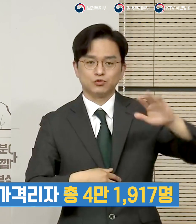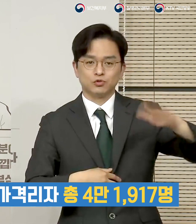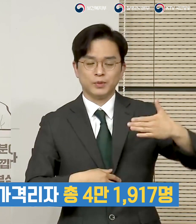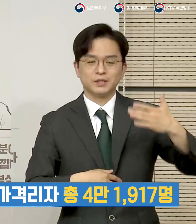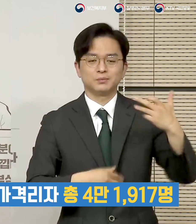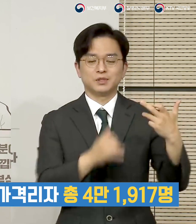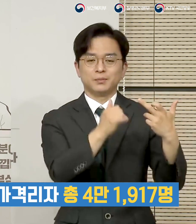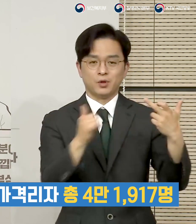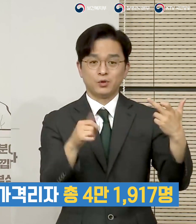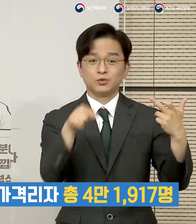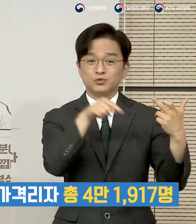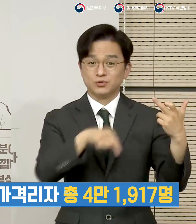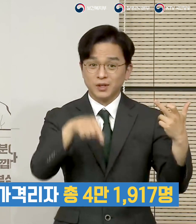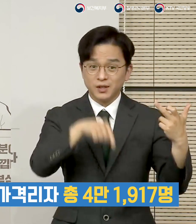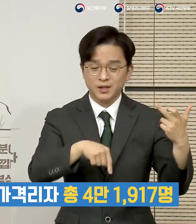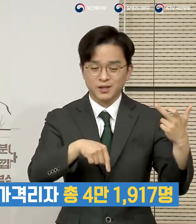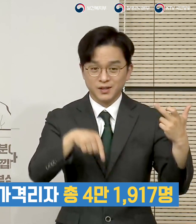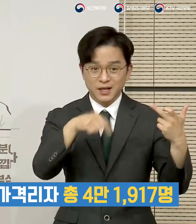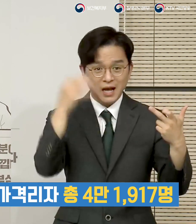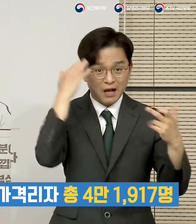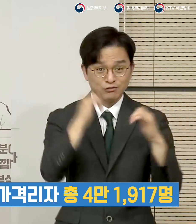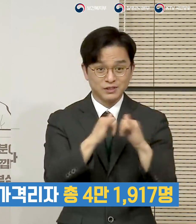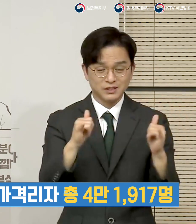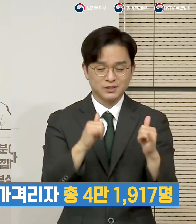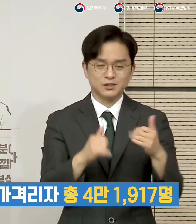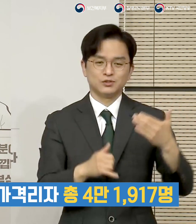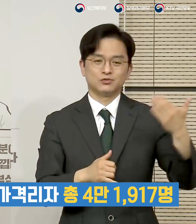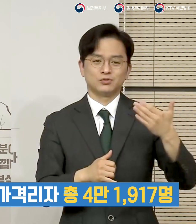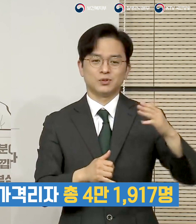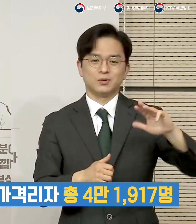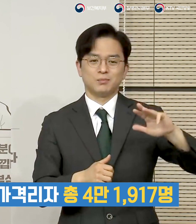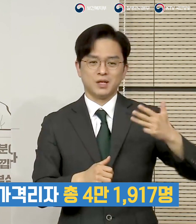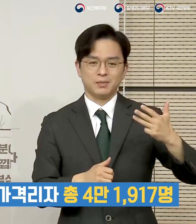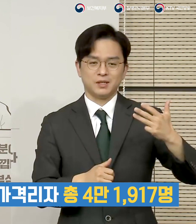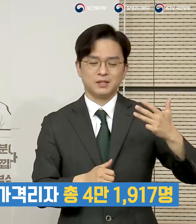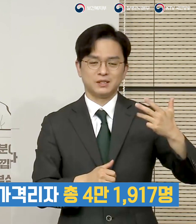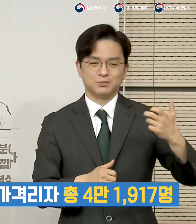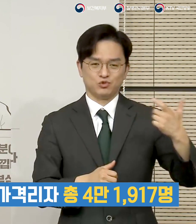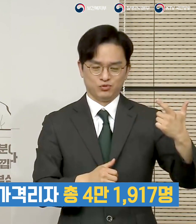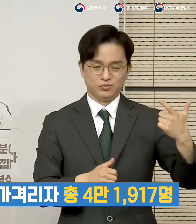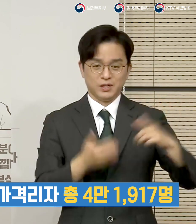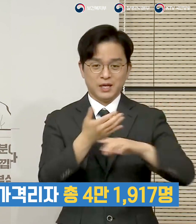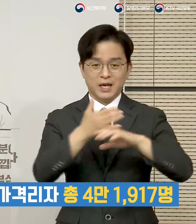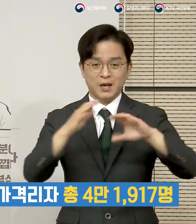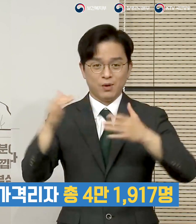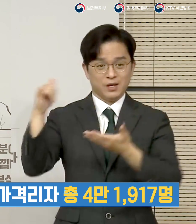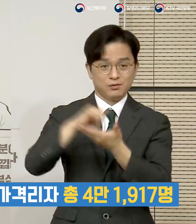41,917명입니다. 이 가운데 국내 발생은 9,876명, 해외 입국은